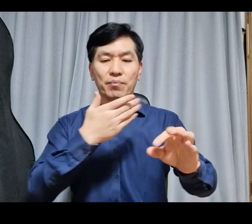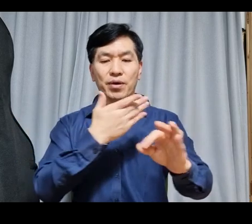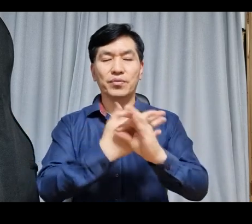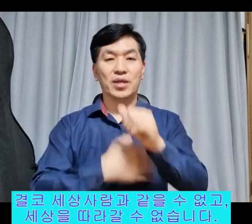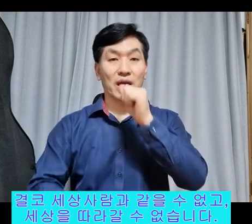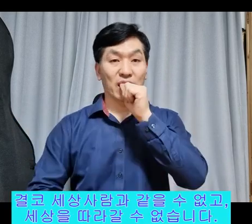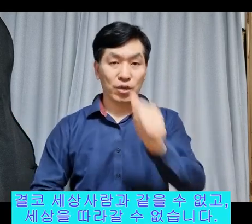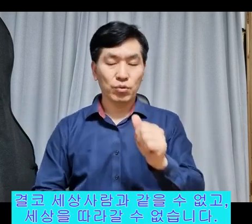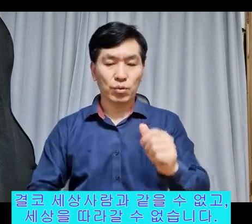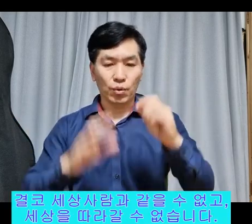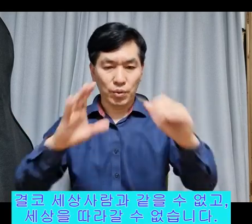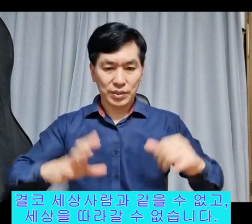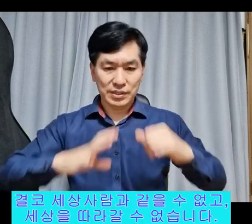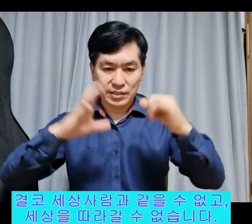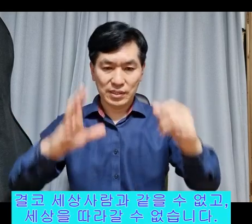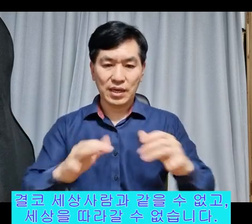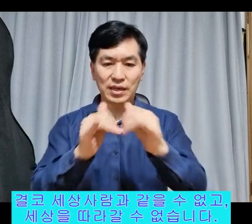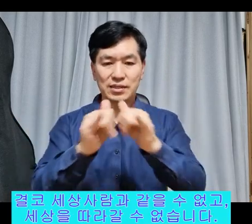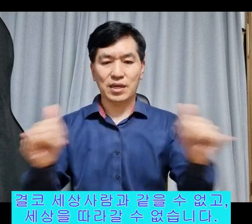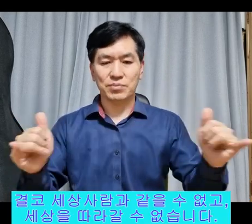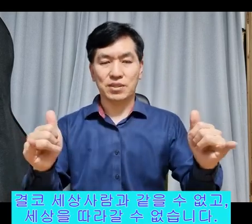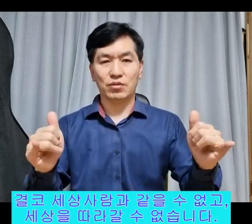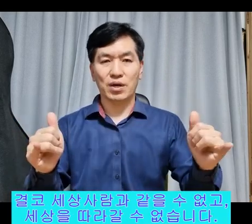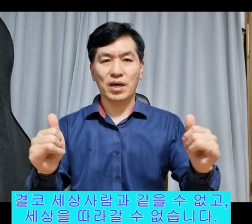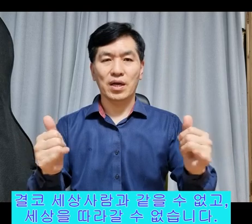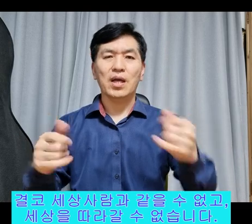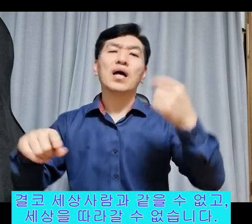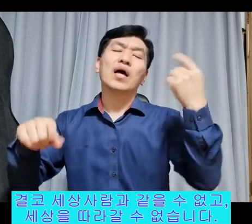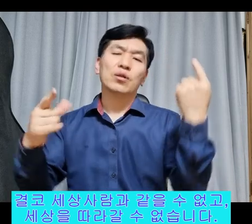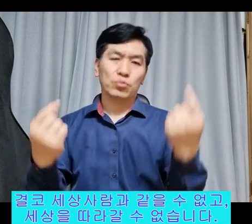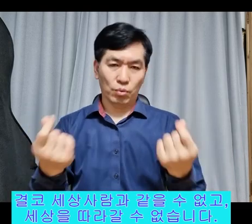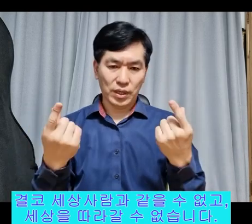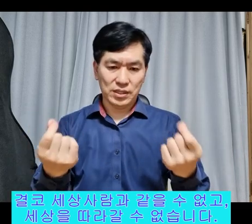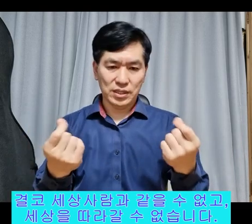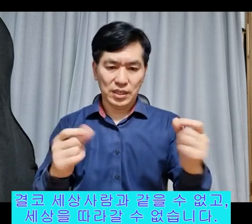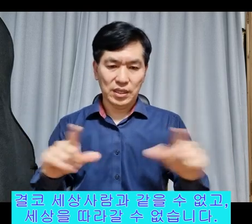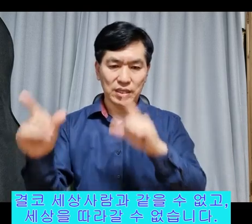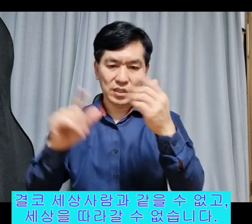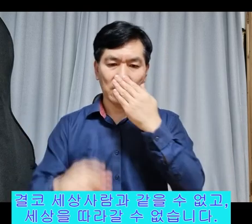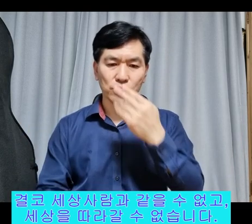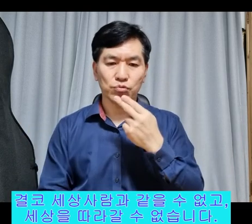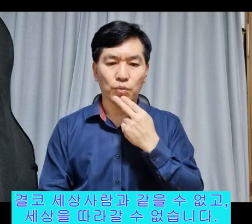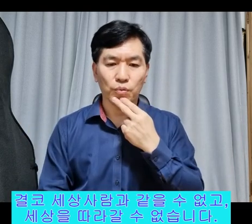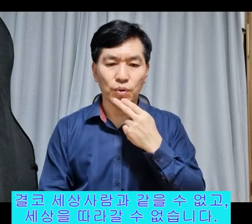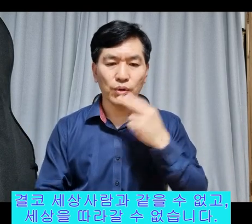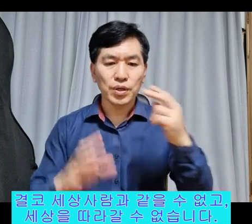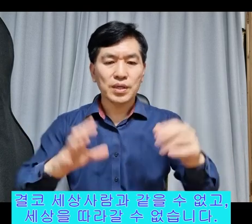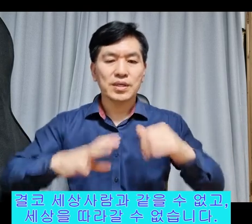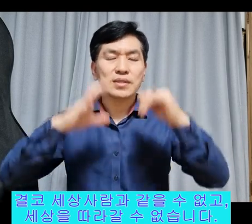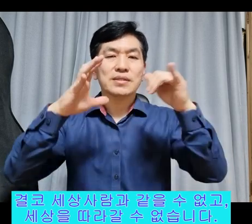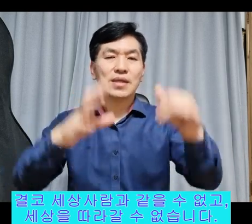행하면 결코 세상 사람들과 똑같이 살 수 없고